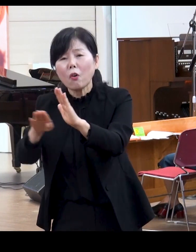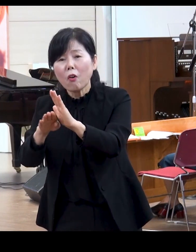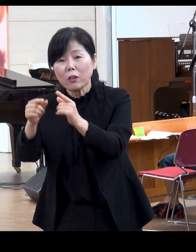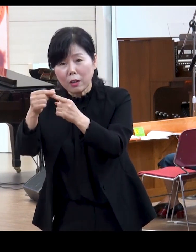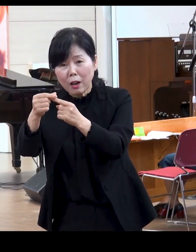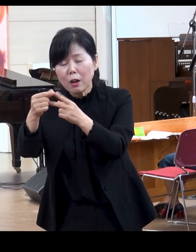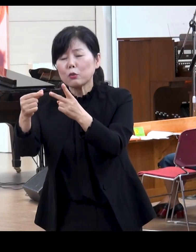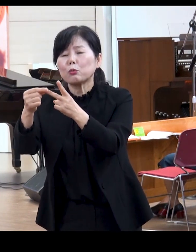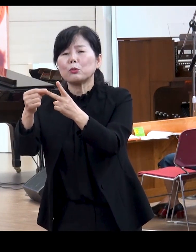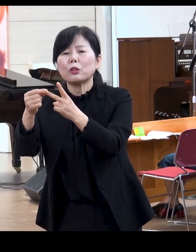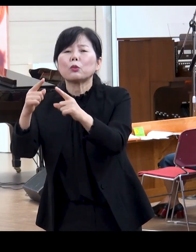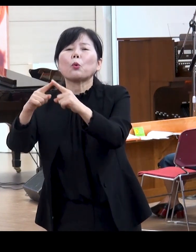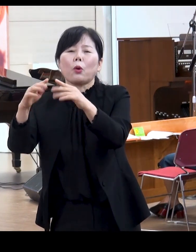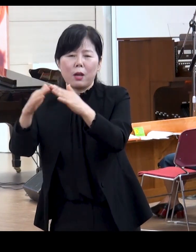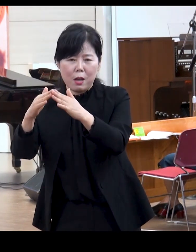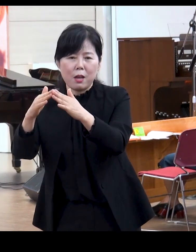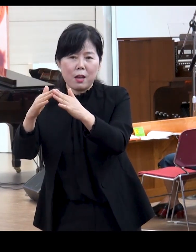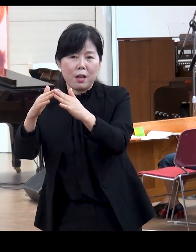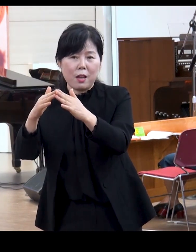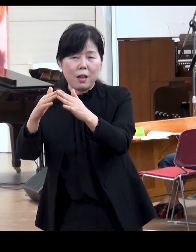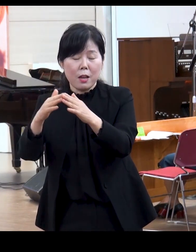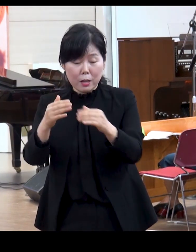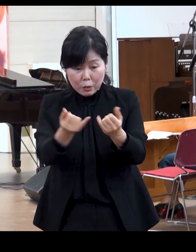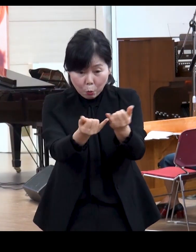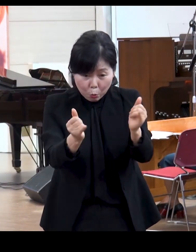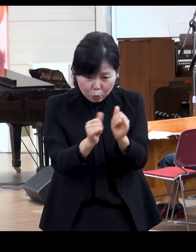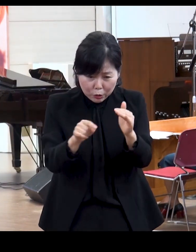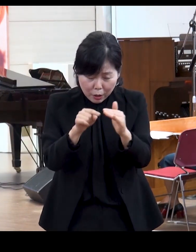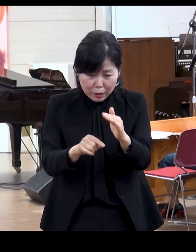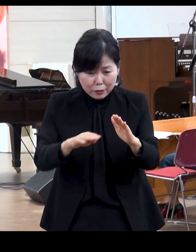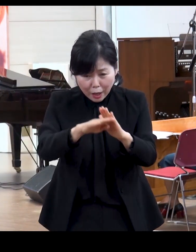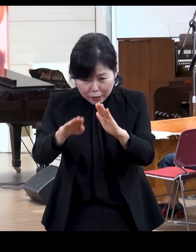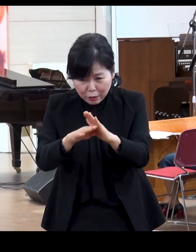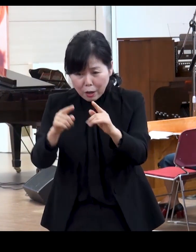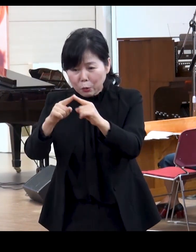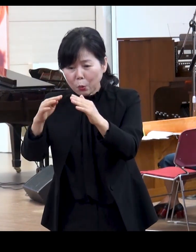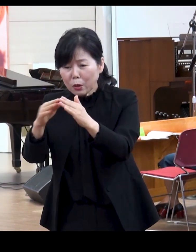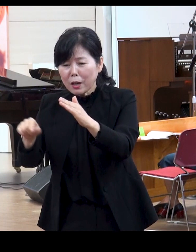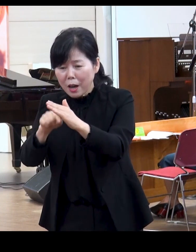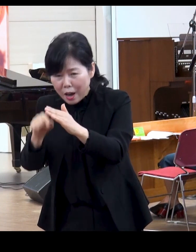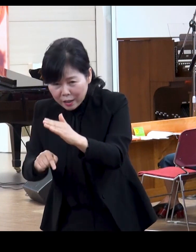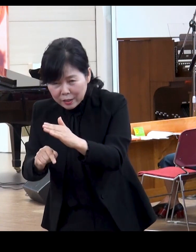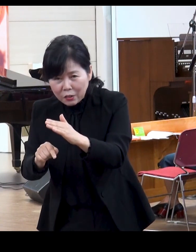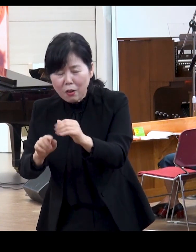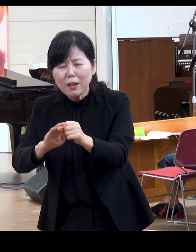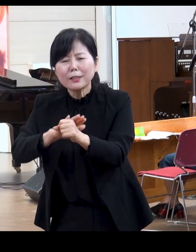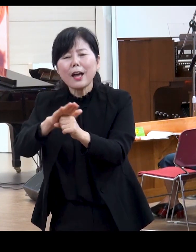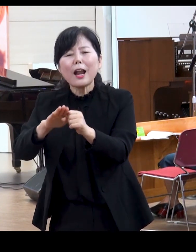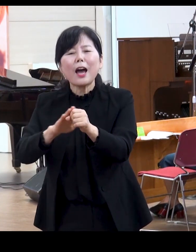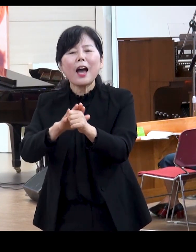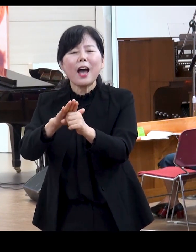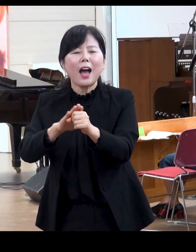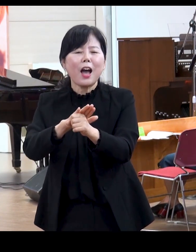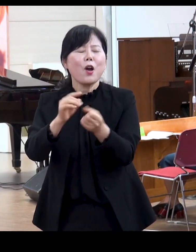가정이죠. 그리고 또 하나가 교회입니다. 바로 이 공동체 가운데서 우리가 바로 이렇게 표현을 해야 돼요.